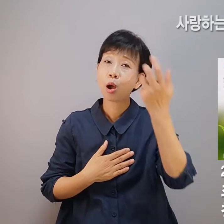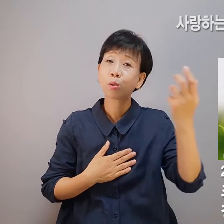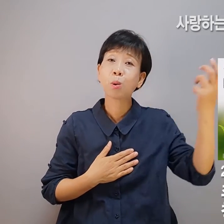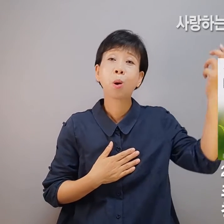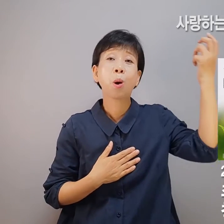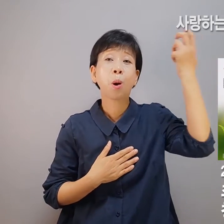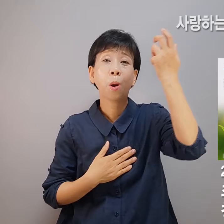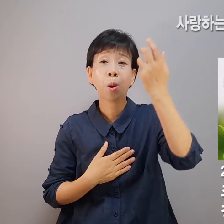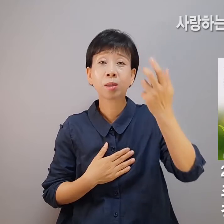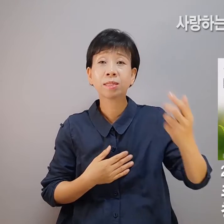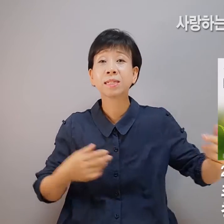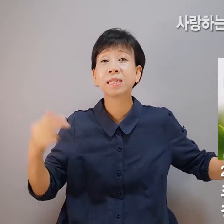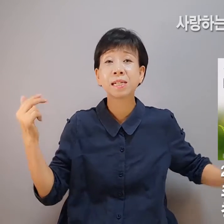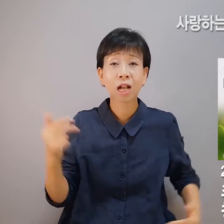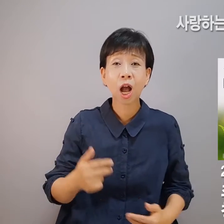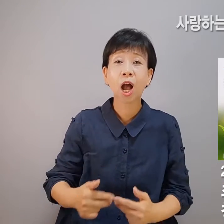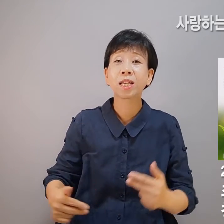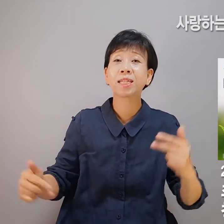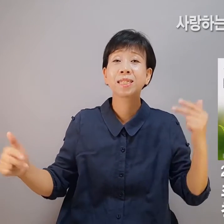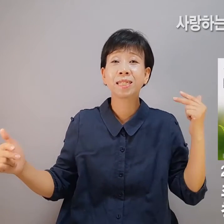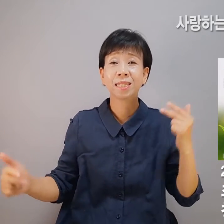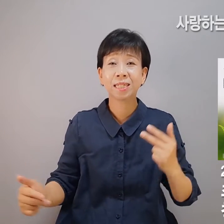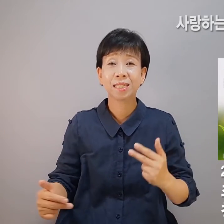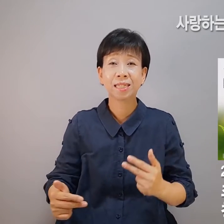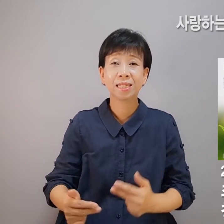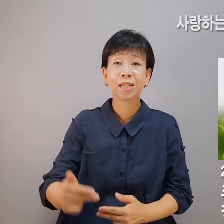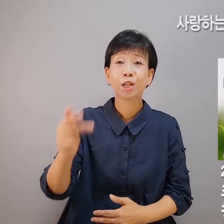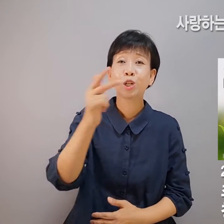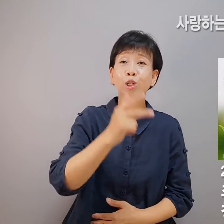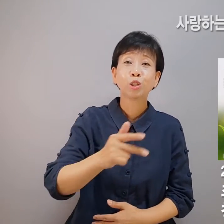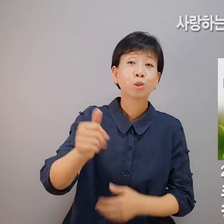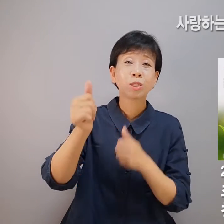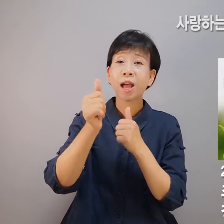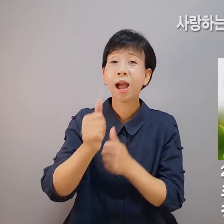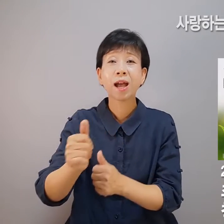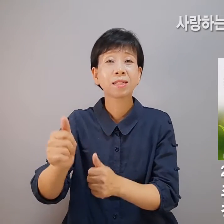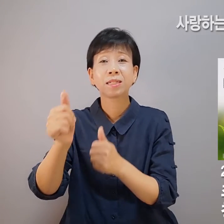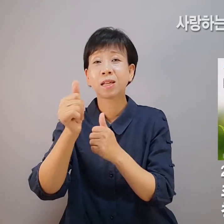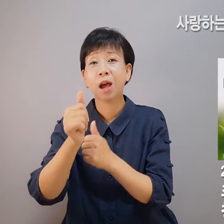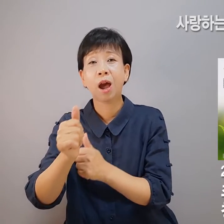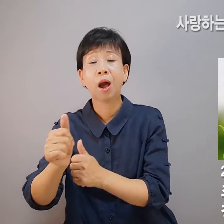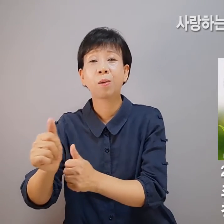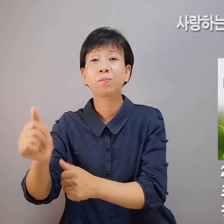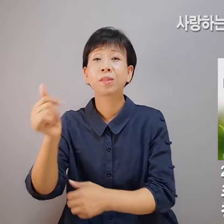내 영혼 즐거이 주